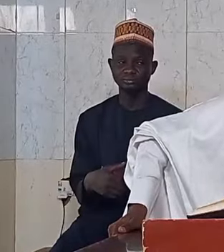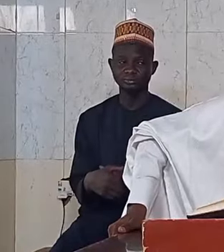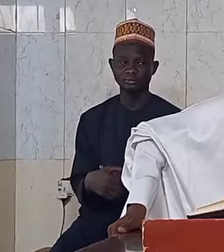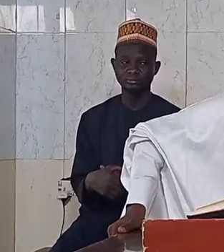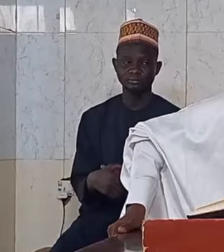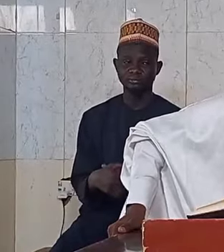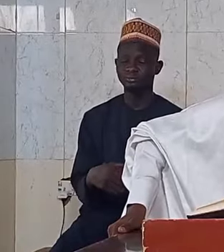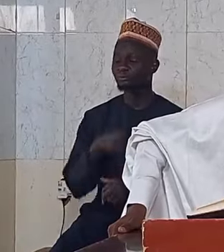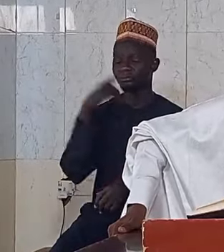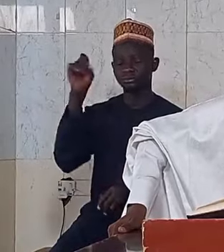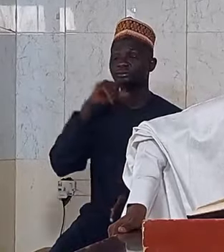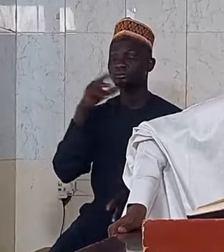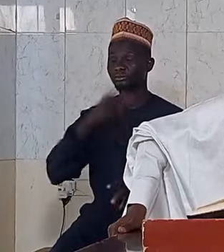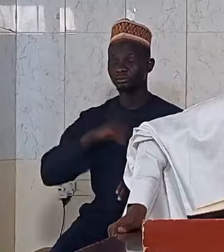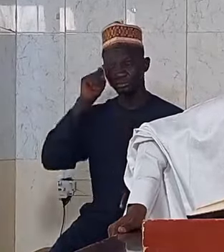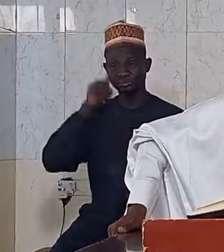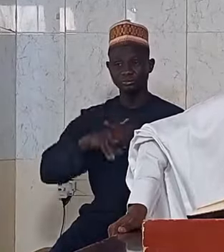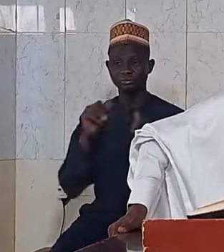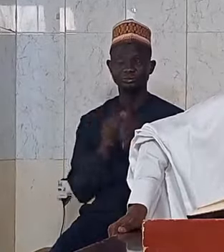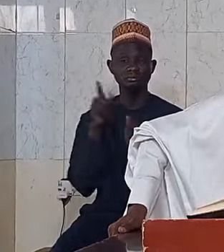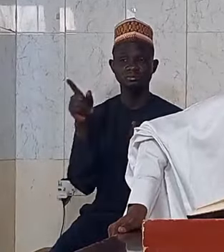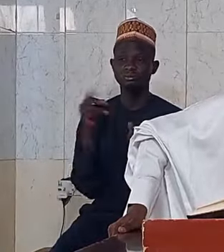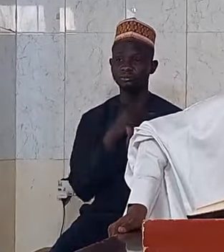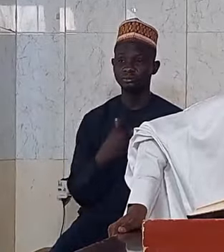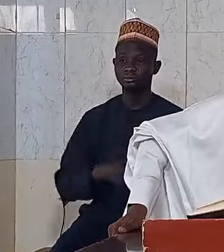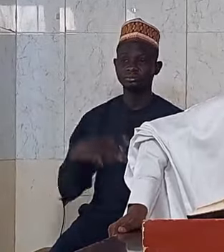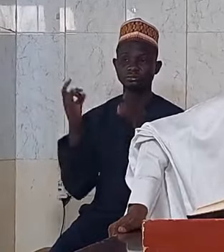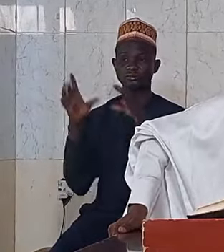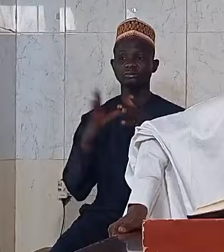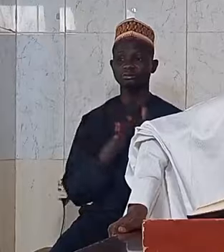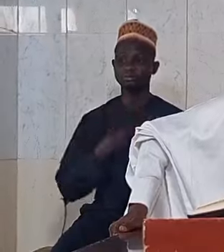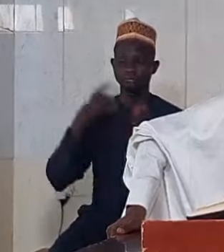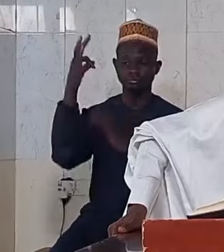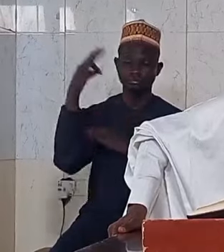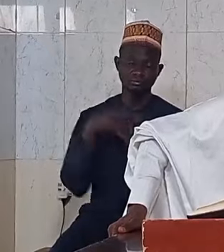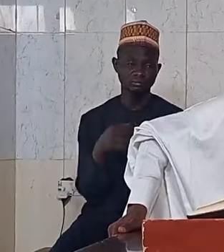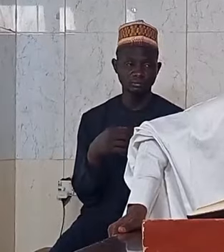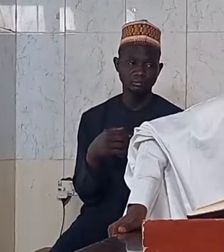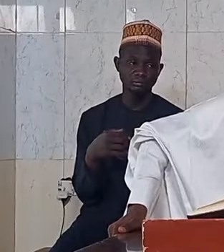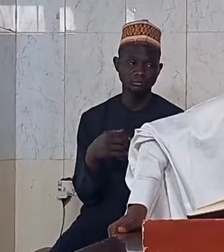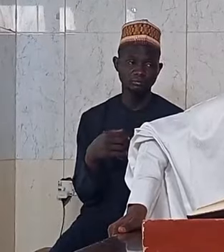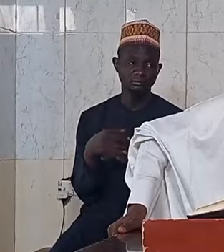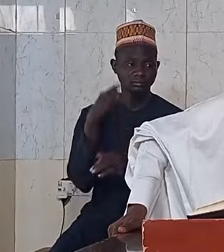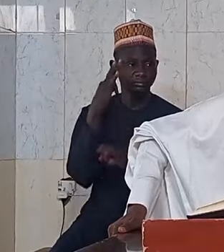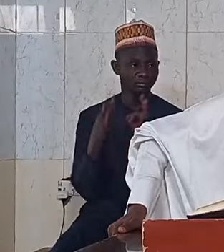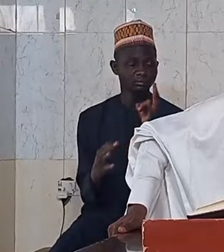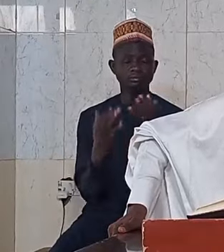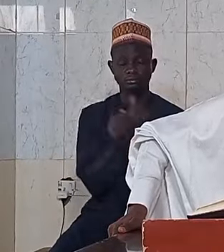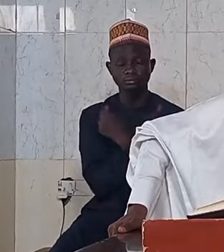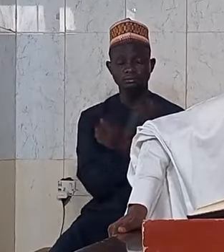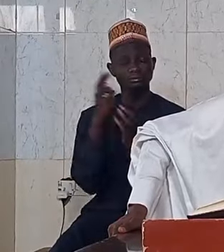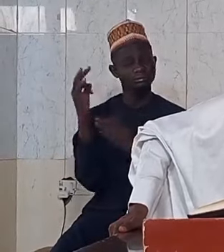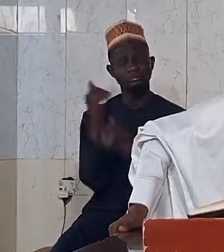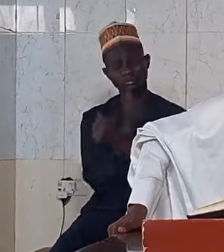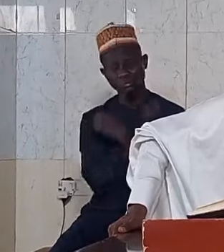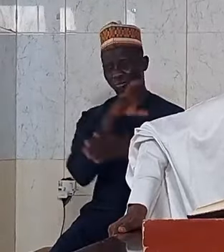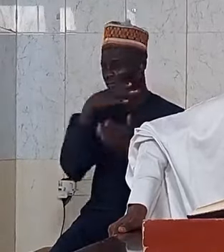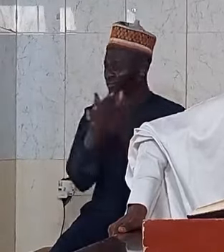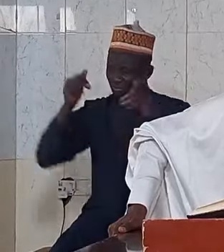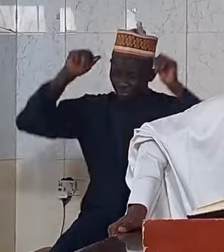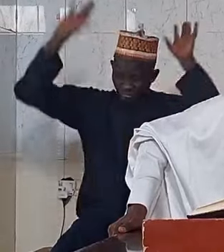ba wanda zai yadda da shi to ba wanda ya tsani wannan abin irin Allah in kana son Allah to ka so shi gaba